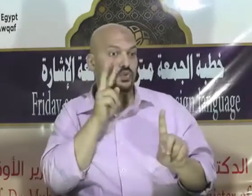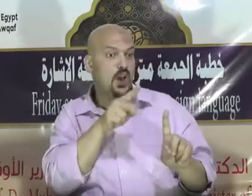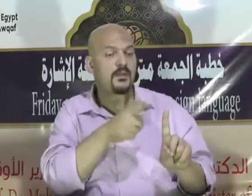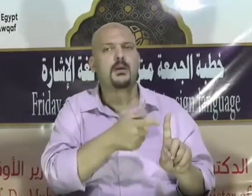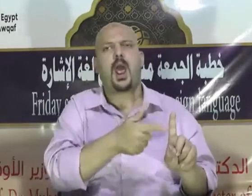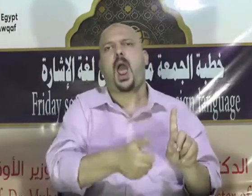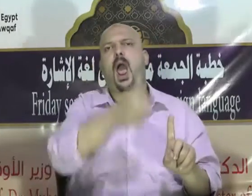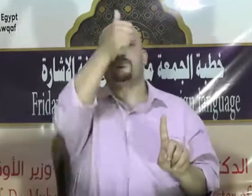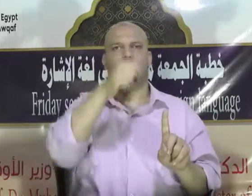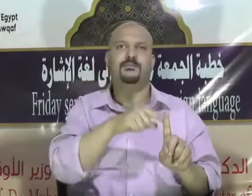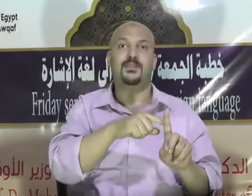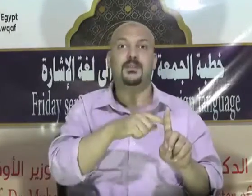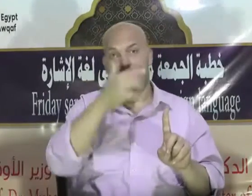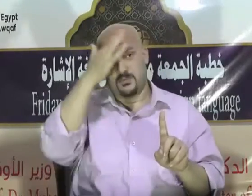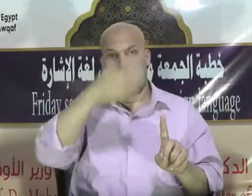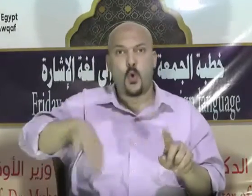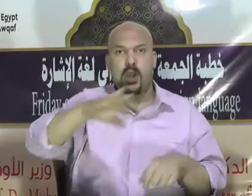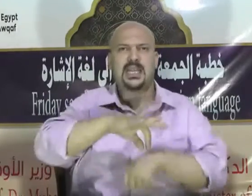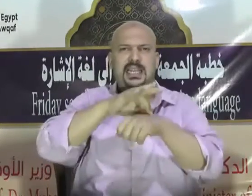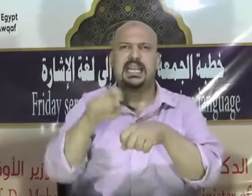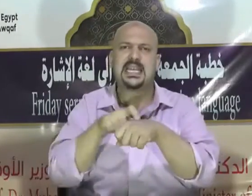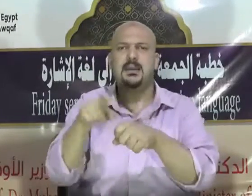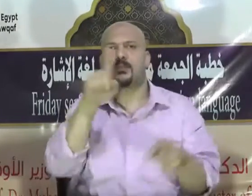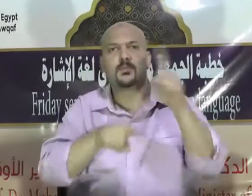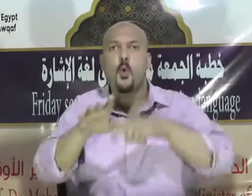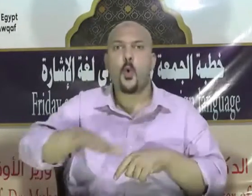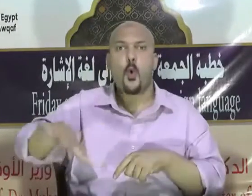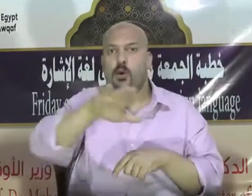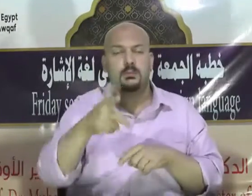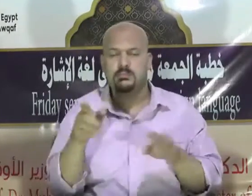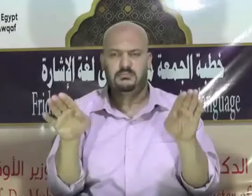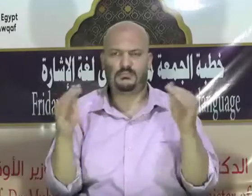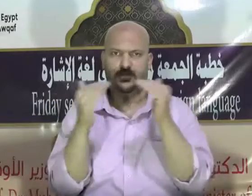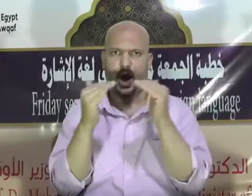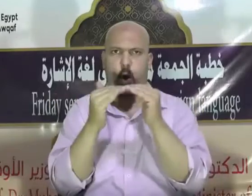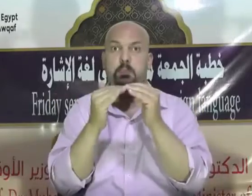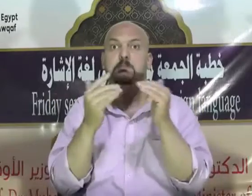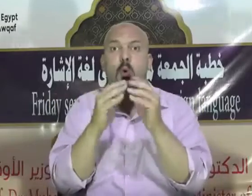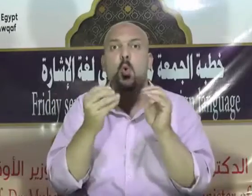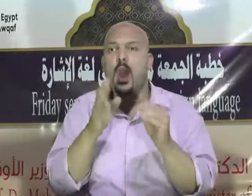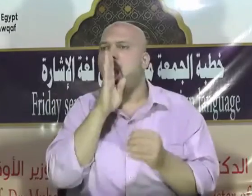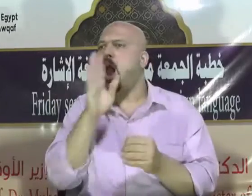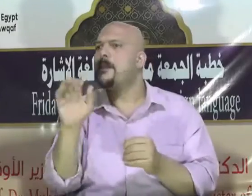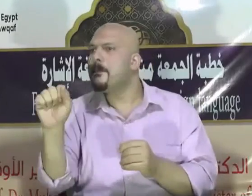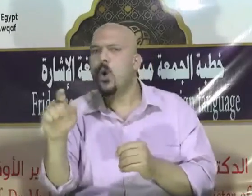وأعراقهم متساوون في الحقوق والواجبات، حيث يقول الحق سبحانه: يا